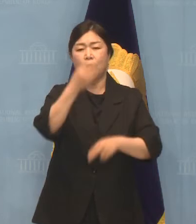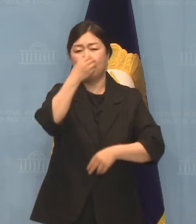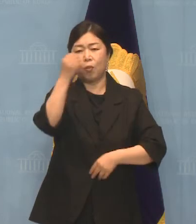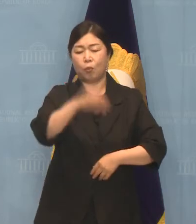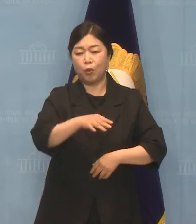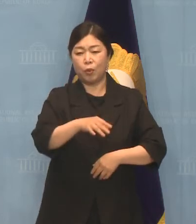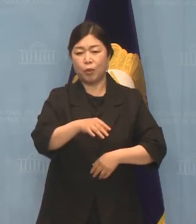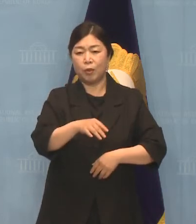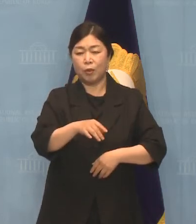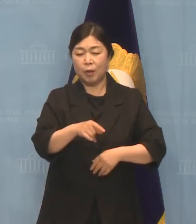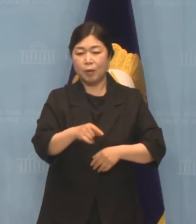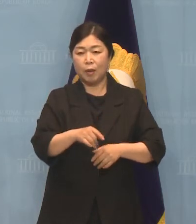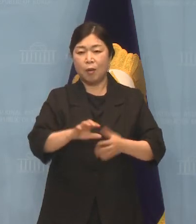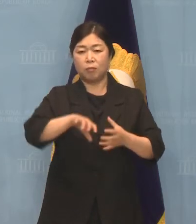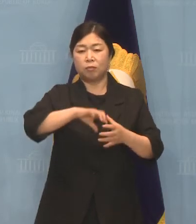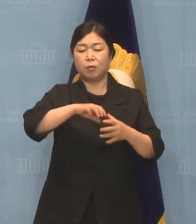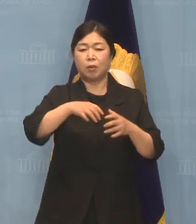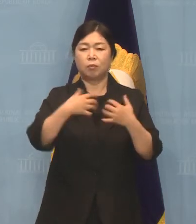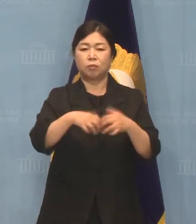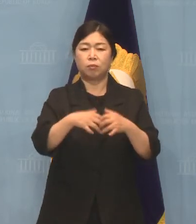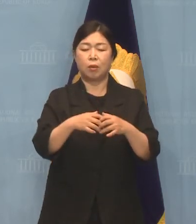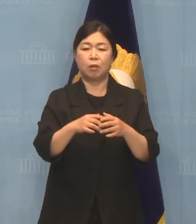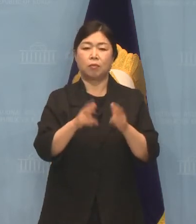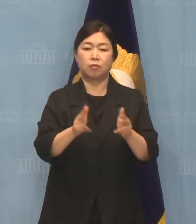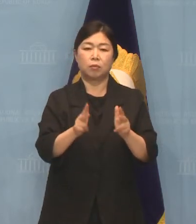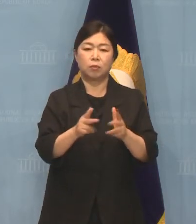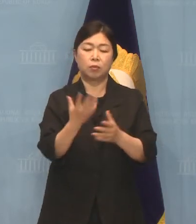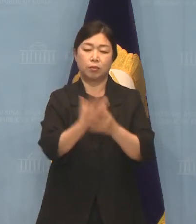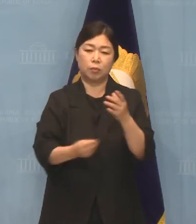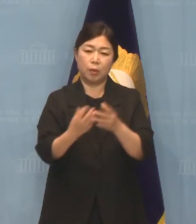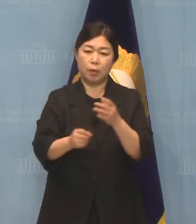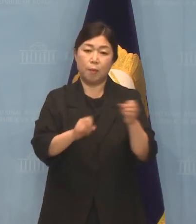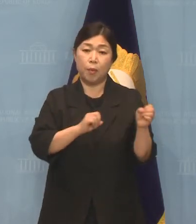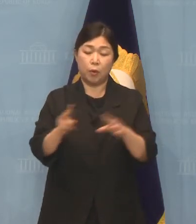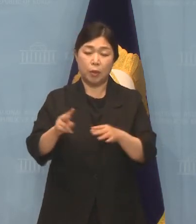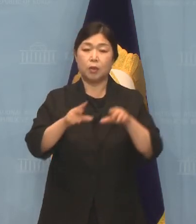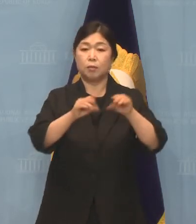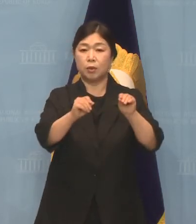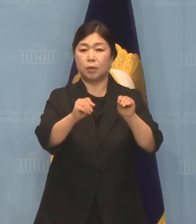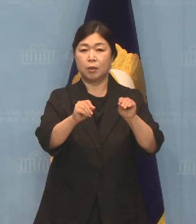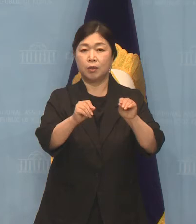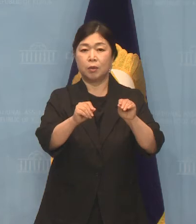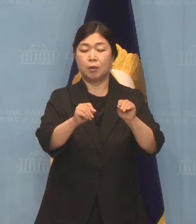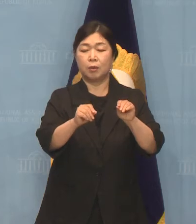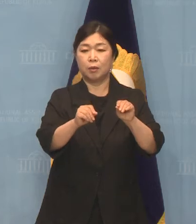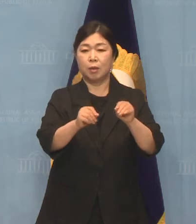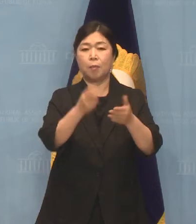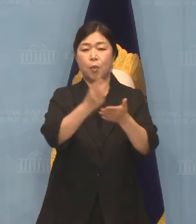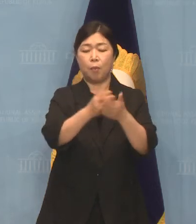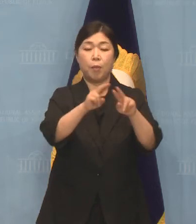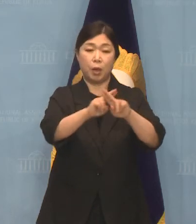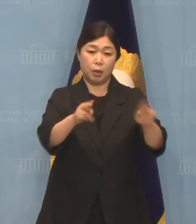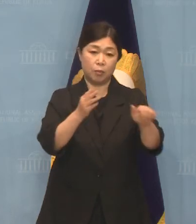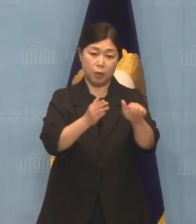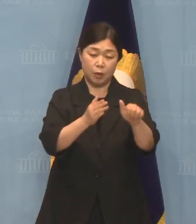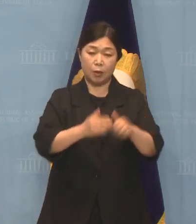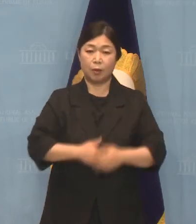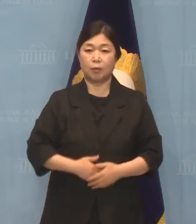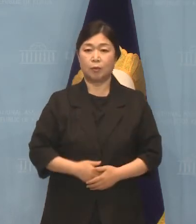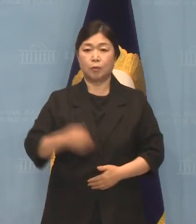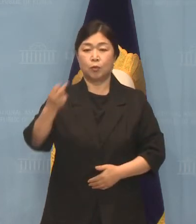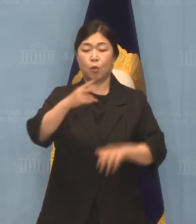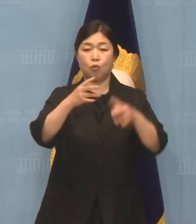분쇄기 사용을 금지하는 하수도법 일부 개정 법률안의 폐기를 요청하는 청원,